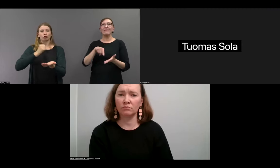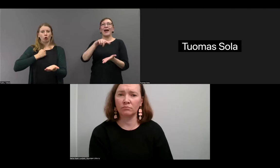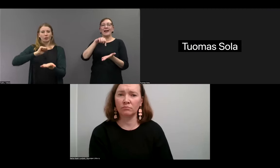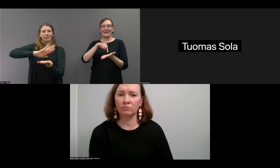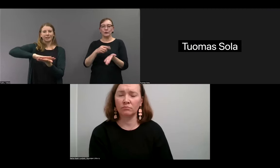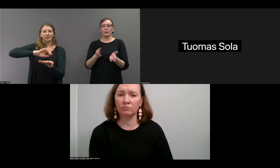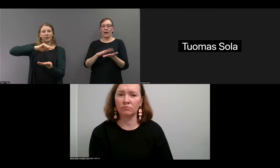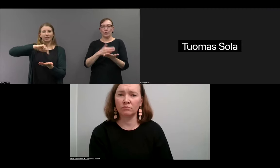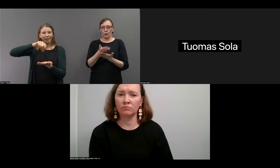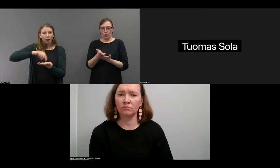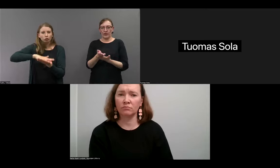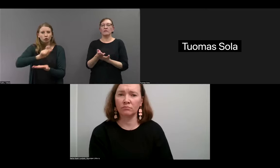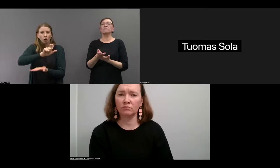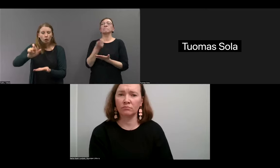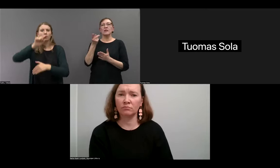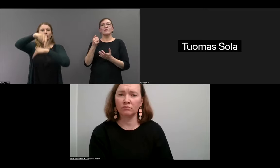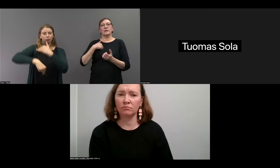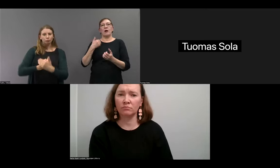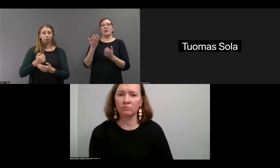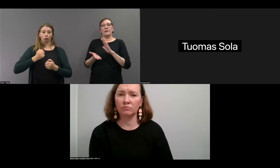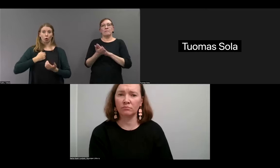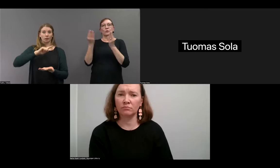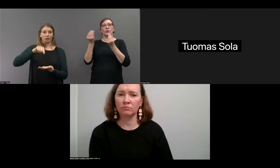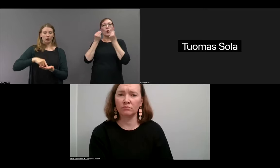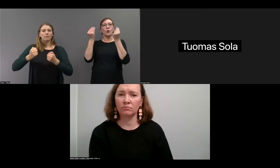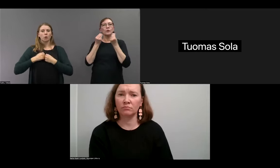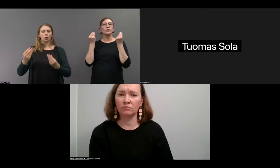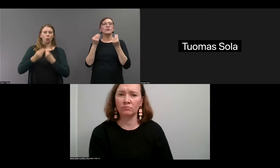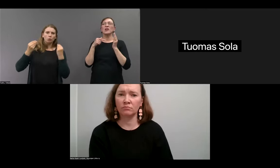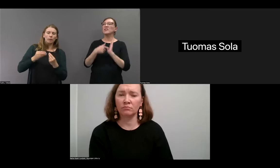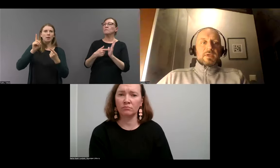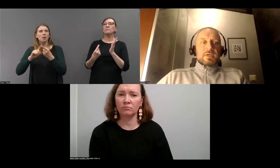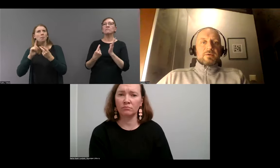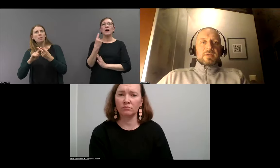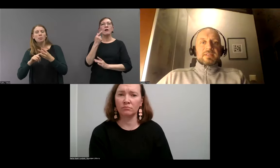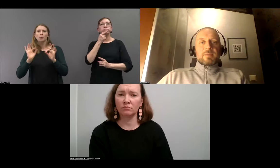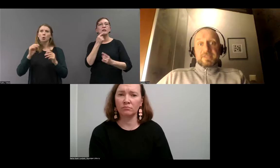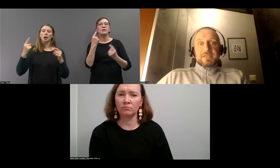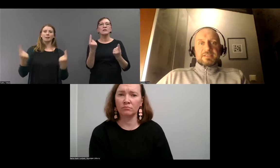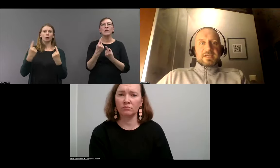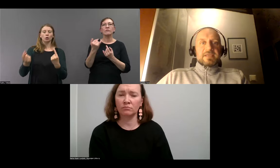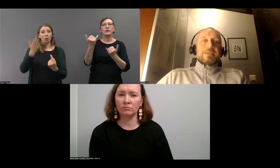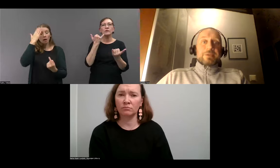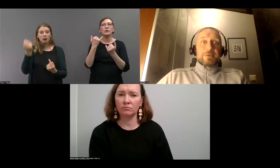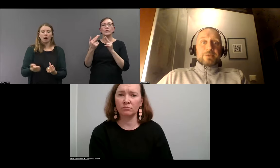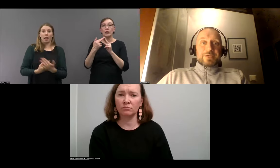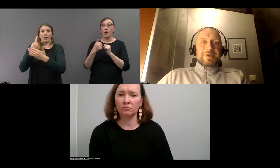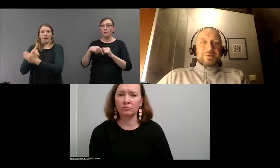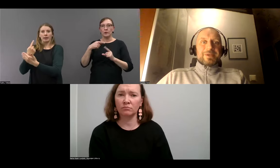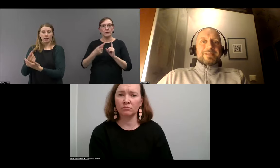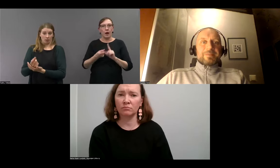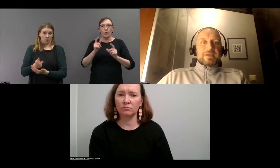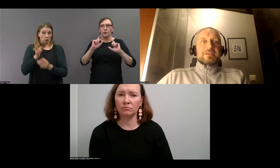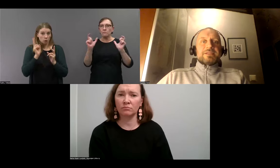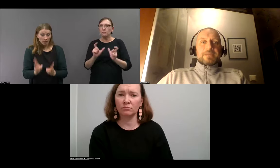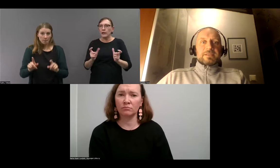hätäkeskuslaitoksen antamana semmoista peruskoulutusta, että minkälaisia tilanteita voi tulla. Ja kyllä tämä meitä itseäkin jännitti aluksi aika paljonkin,